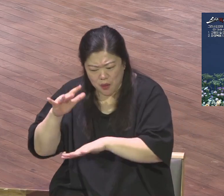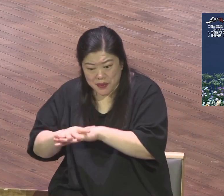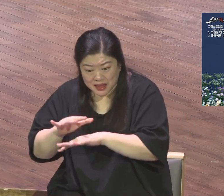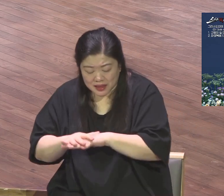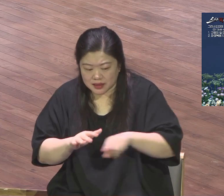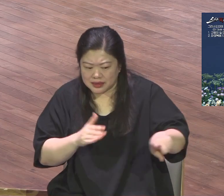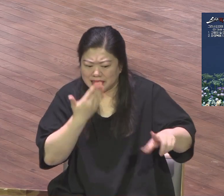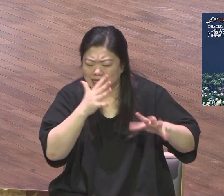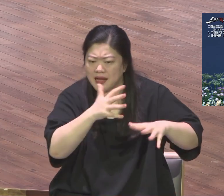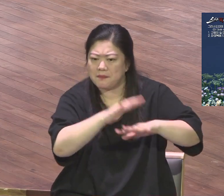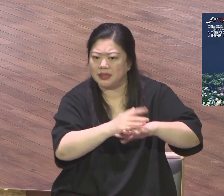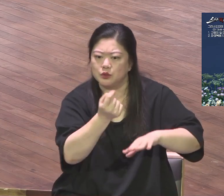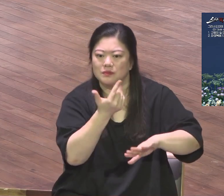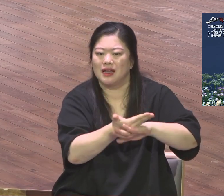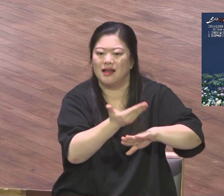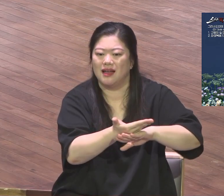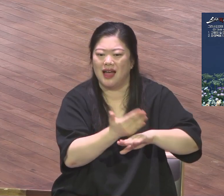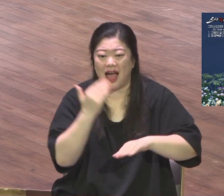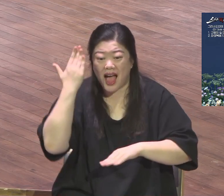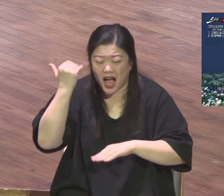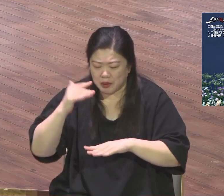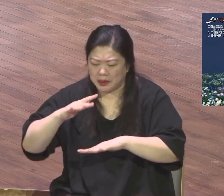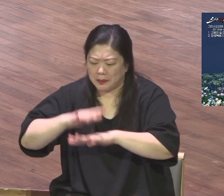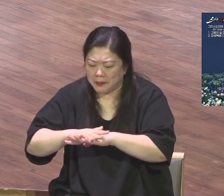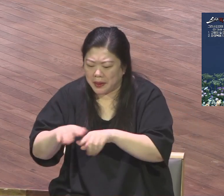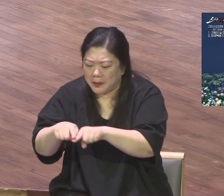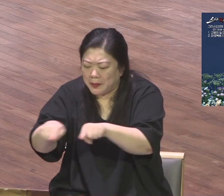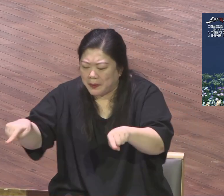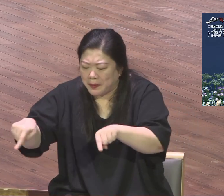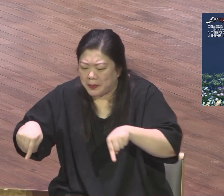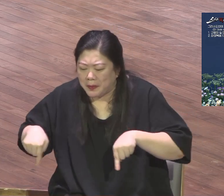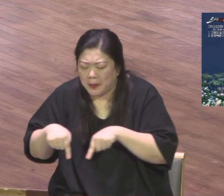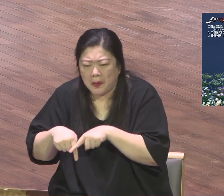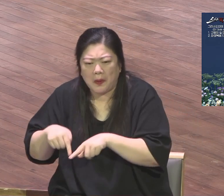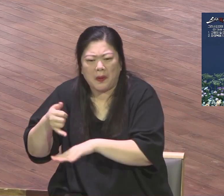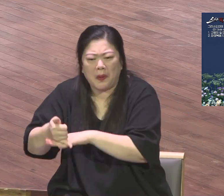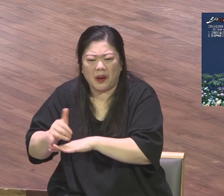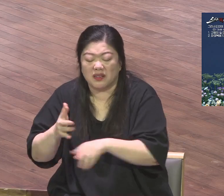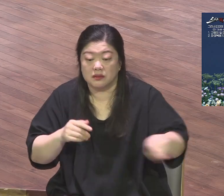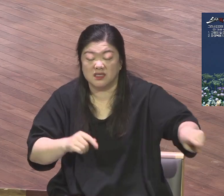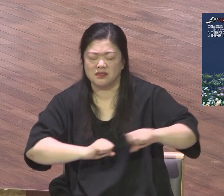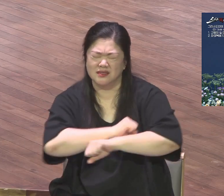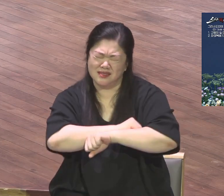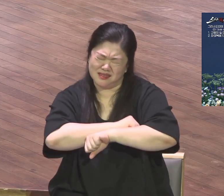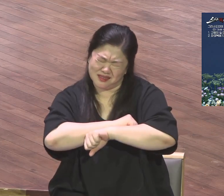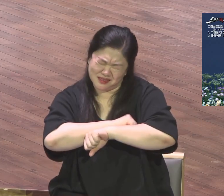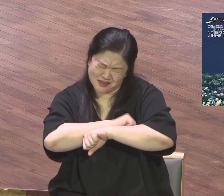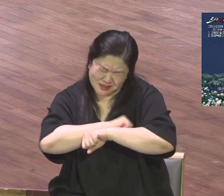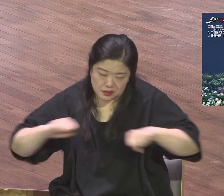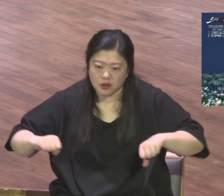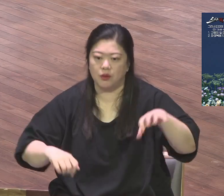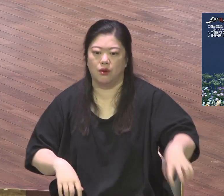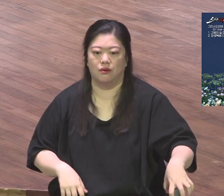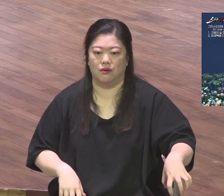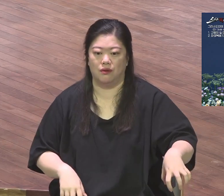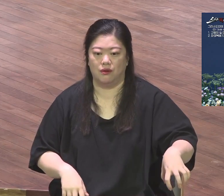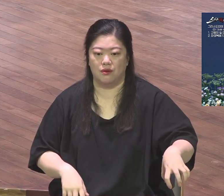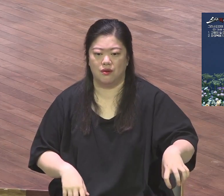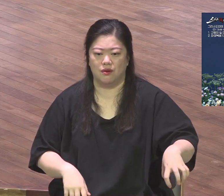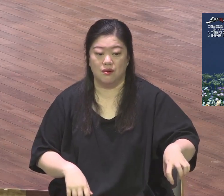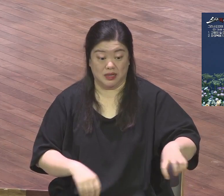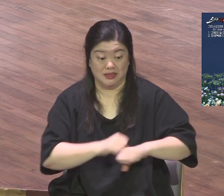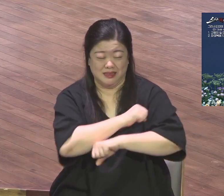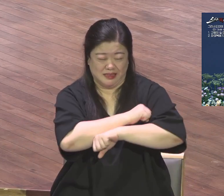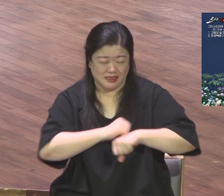그런 시대에 보물을 근데 숨겨둔 사례가 있잖아요. 그러니까 그런 곳에서 우연히 가다가 그걸 발견한 거예요. 발견했지만 주인이